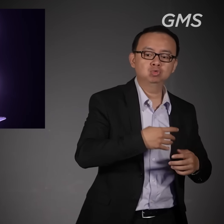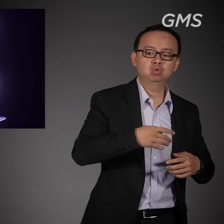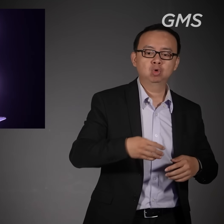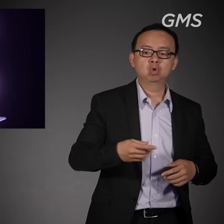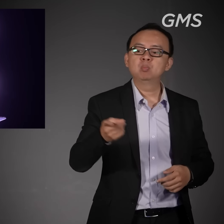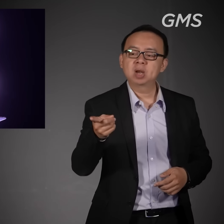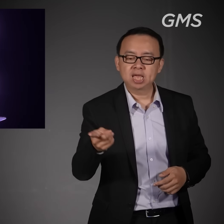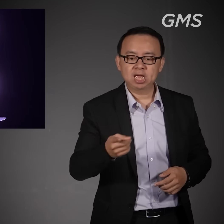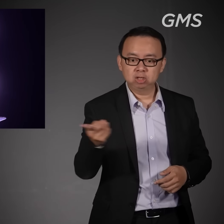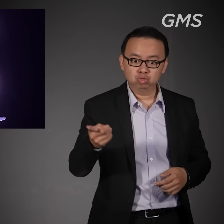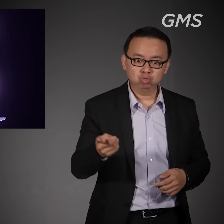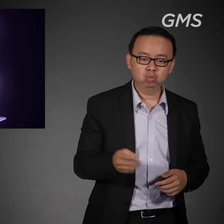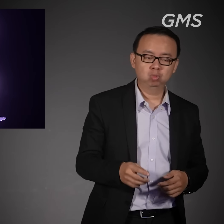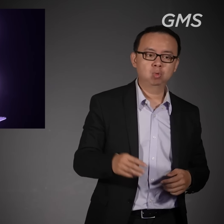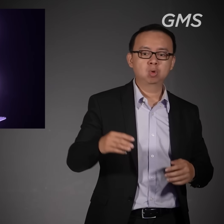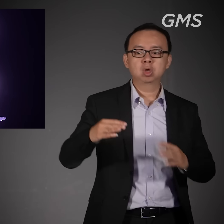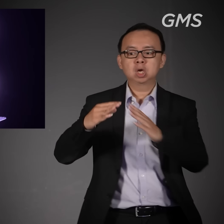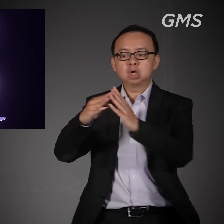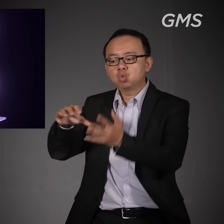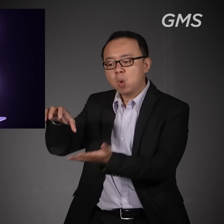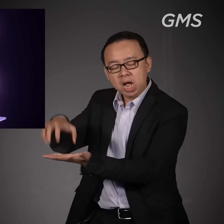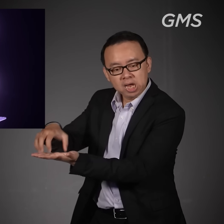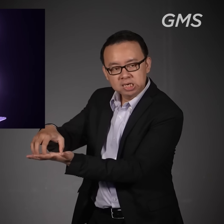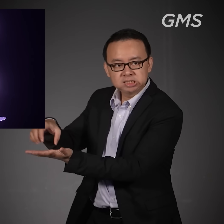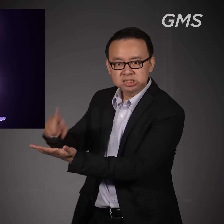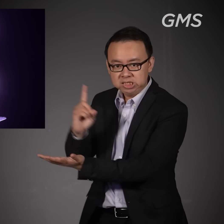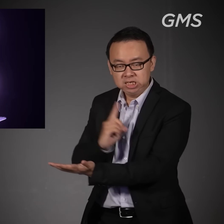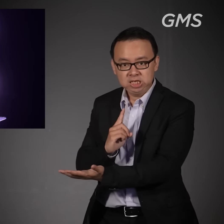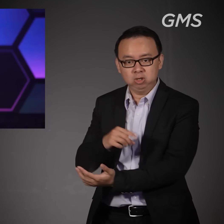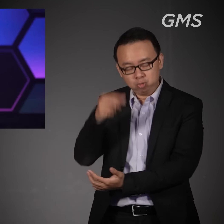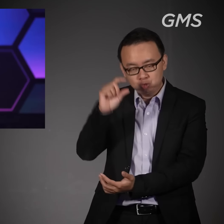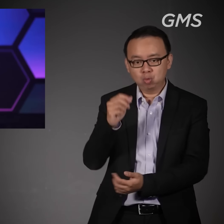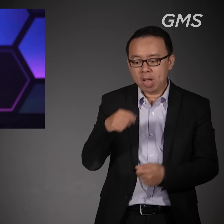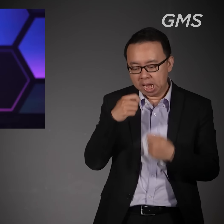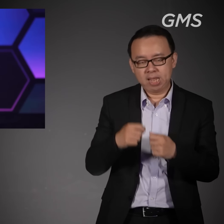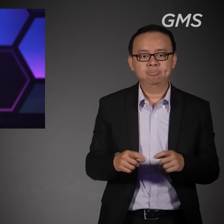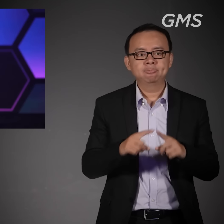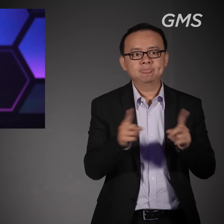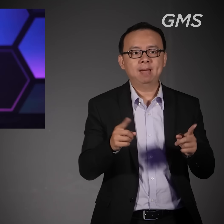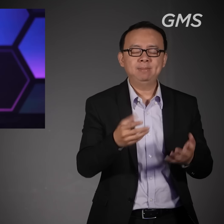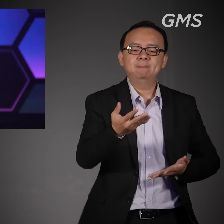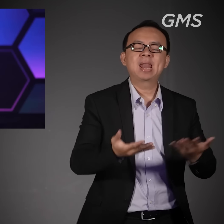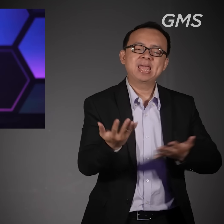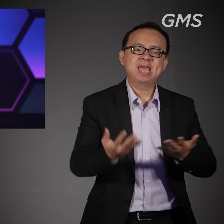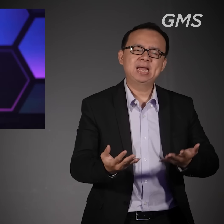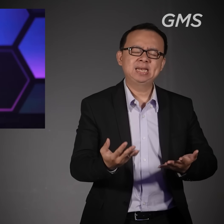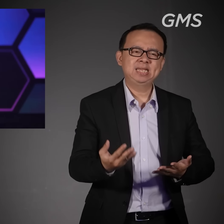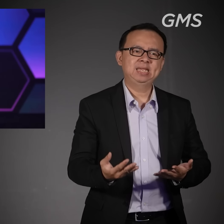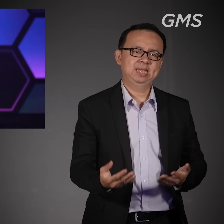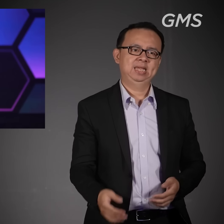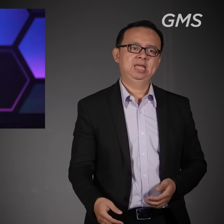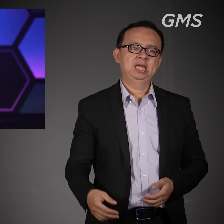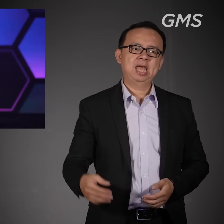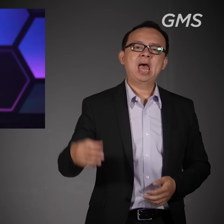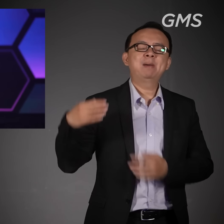sendiri, lalu makan di situ. Tapi layani majikan dulu. Tuhan itu orangnya murah